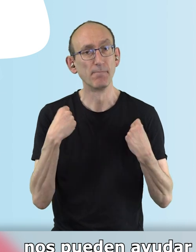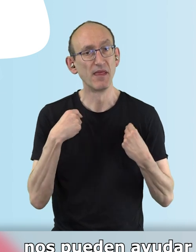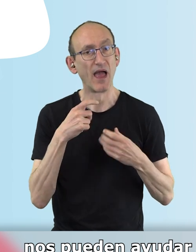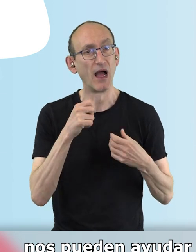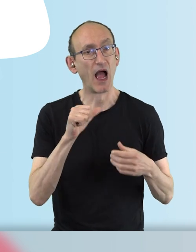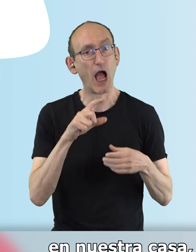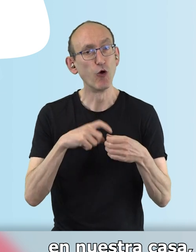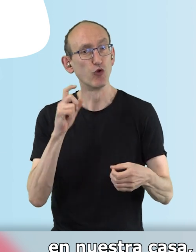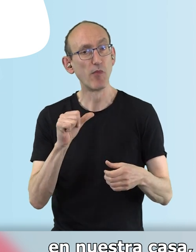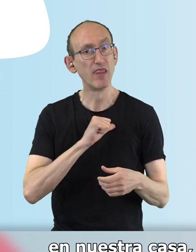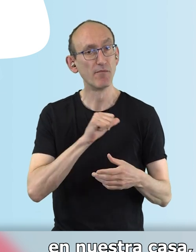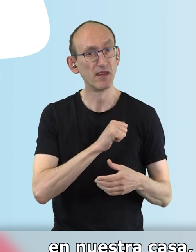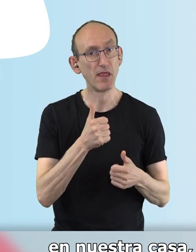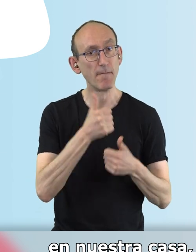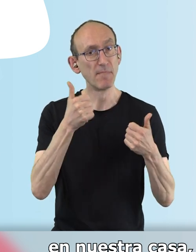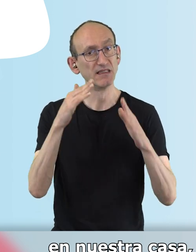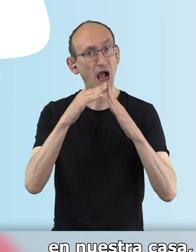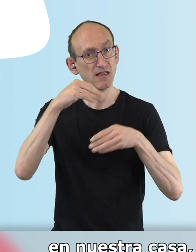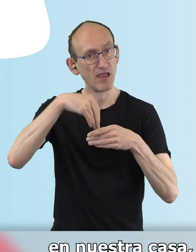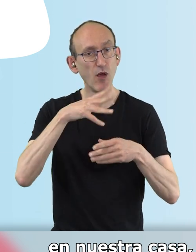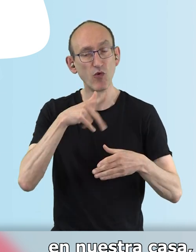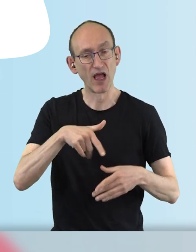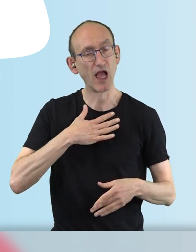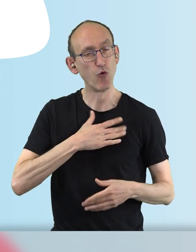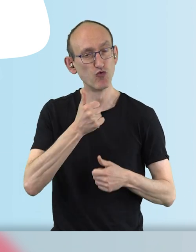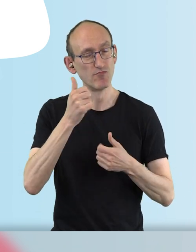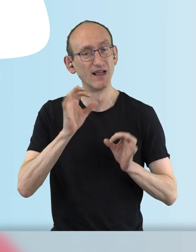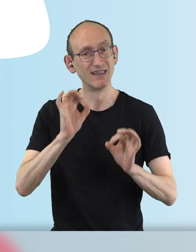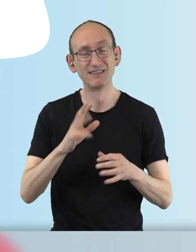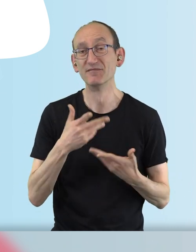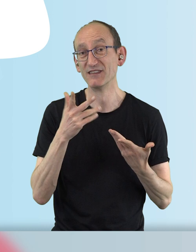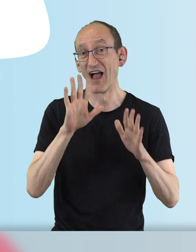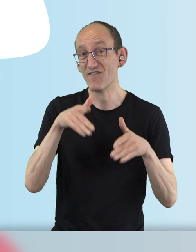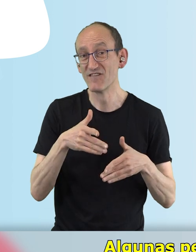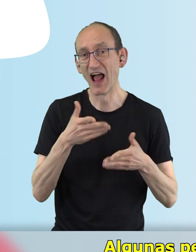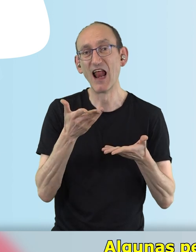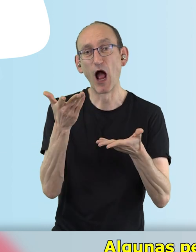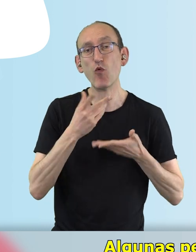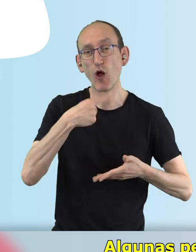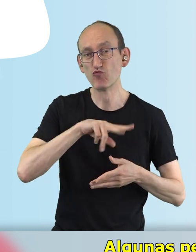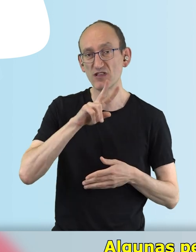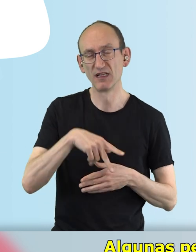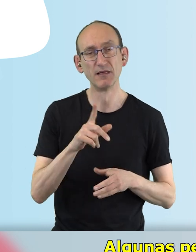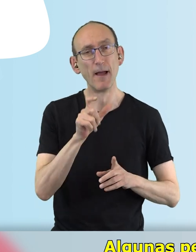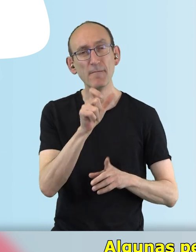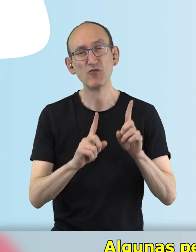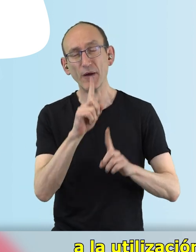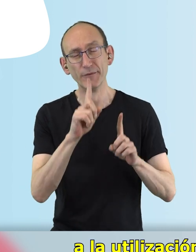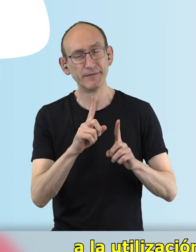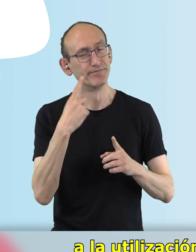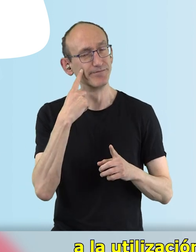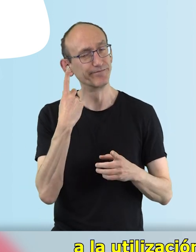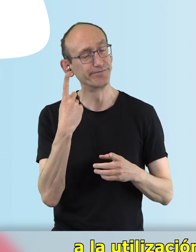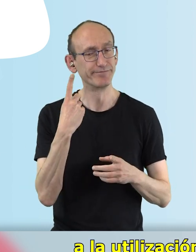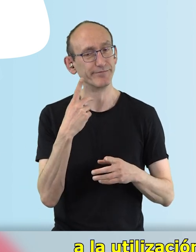autónoma e independiente en nuestra casa, que es donde realmente estamos a gusto. O sea, que van a ser nuestra ayuda. Algunas personas se muestran contrarias